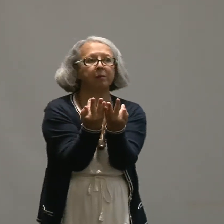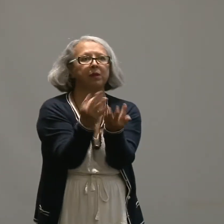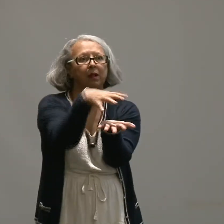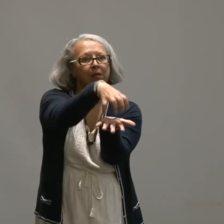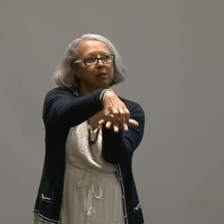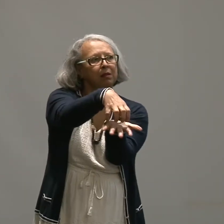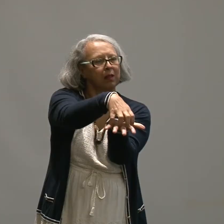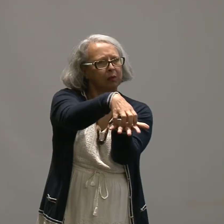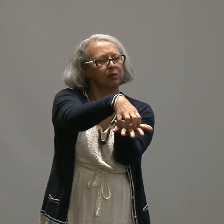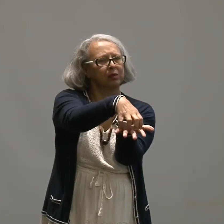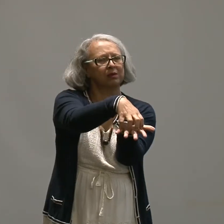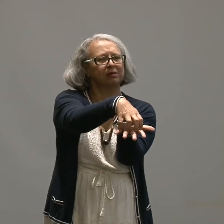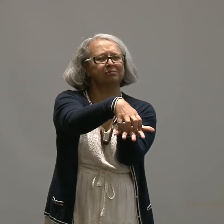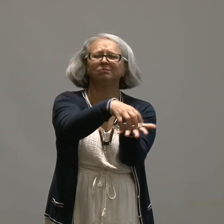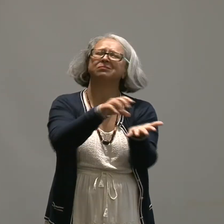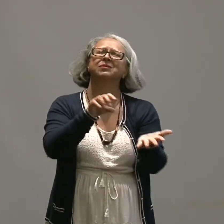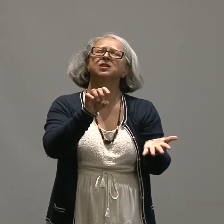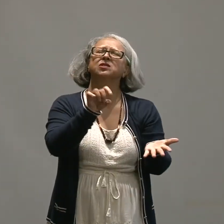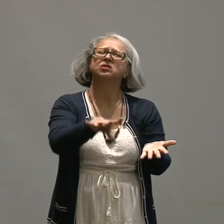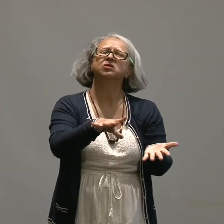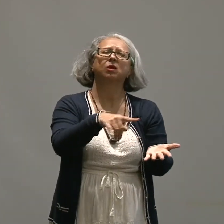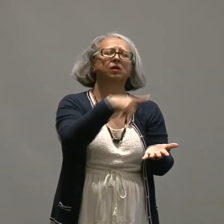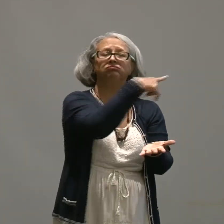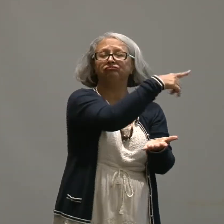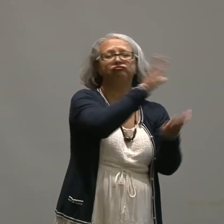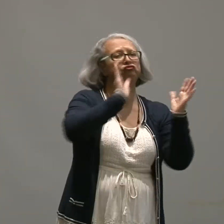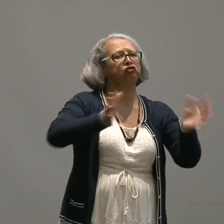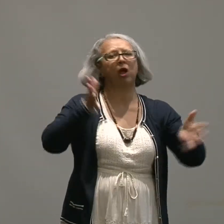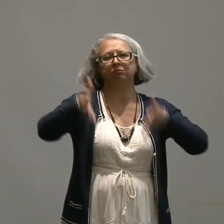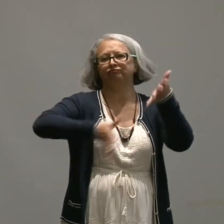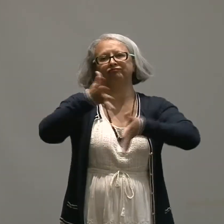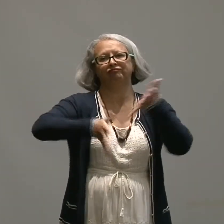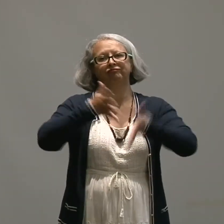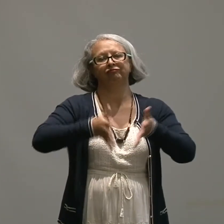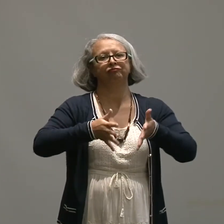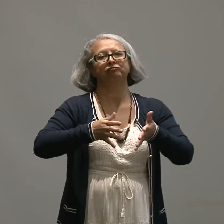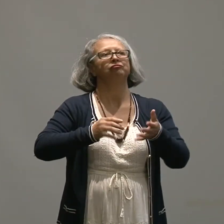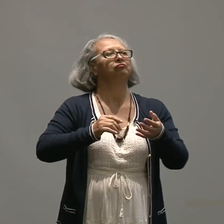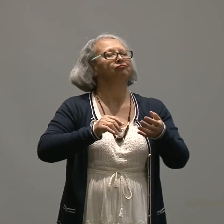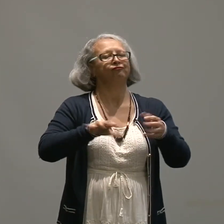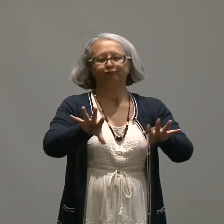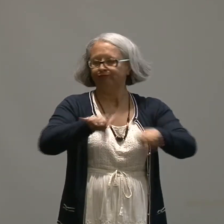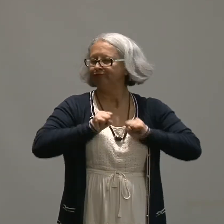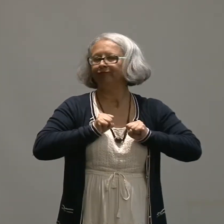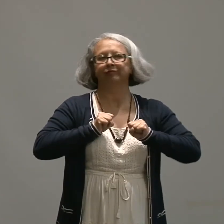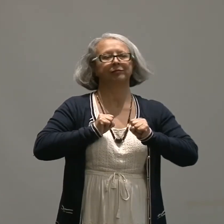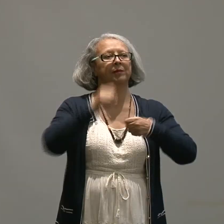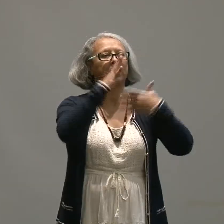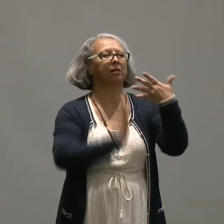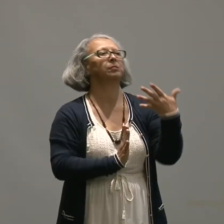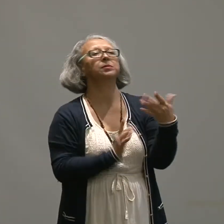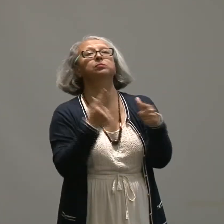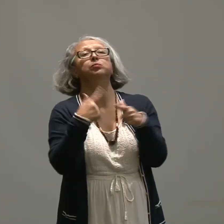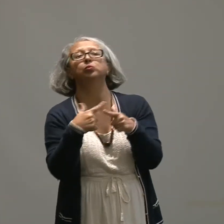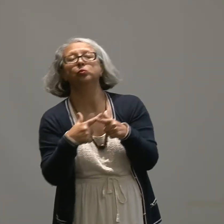Nós vemos aqui uma família da aldeia, dos Terenas, e eles já usam a